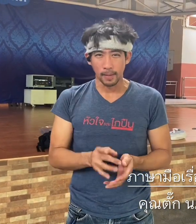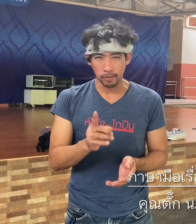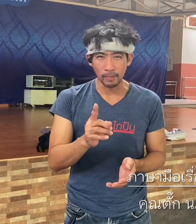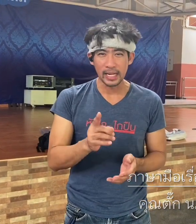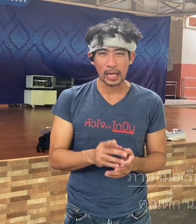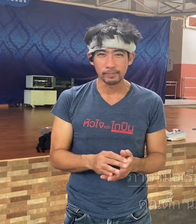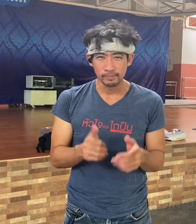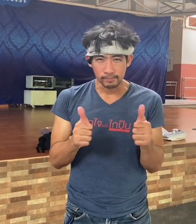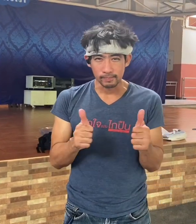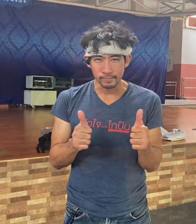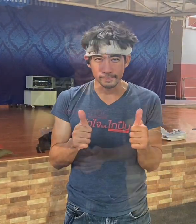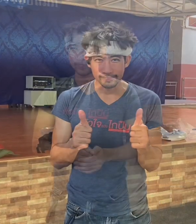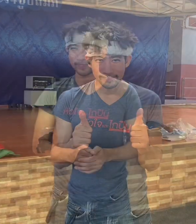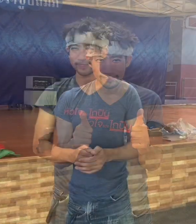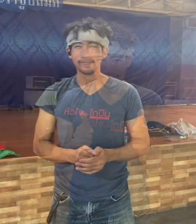มหรือยังครับ